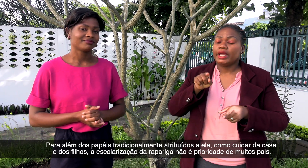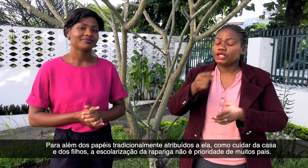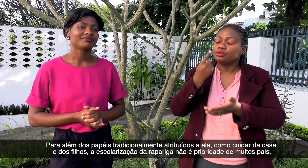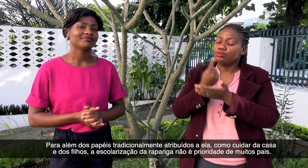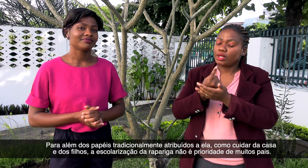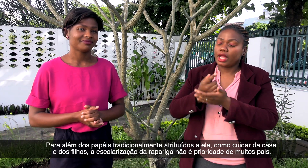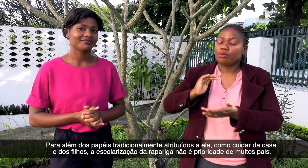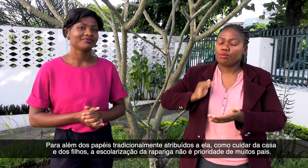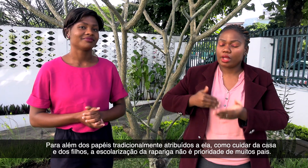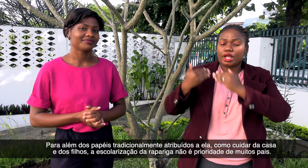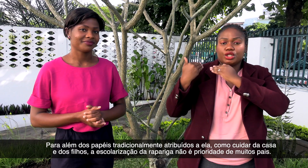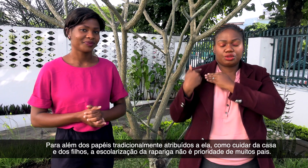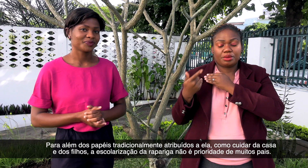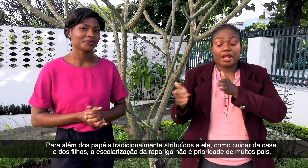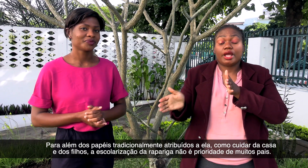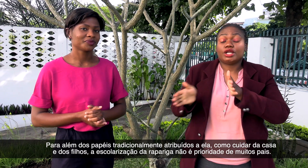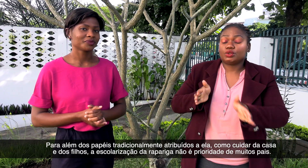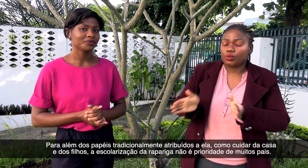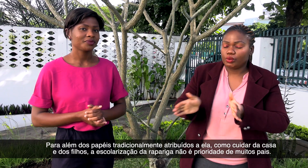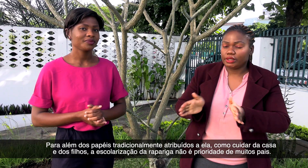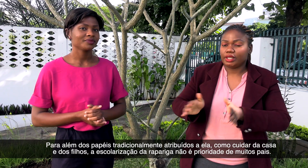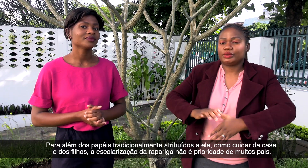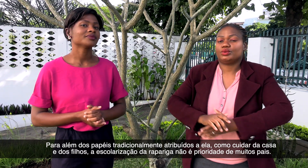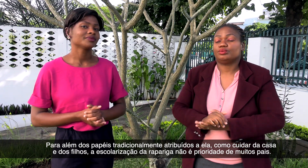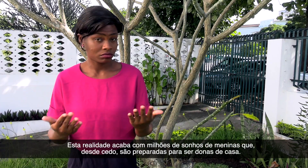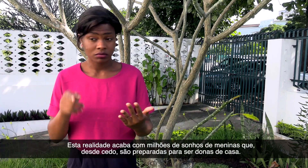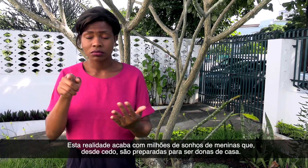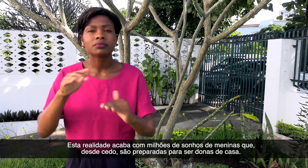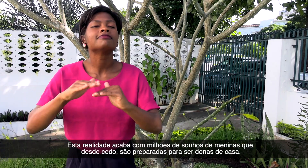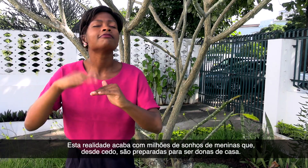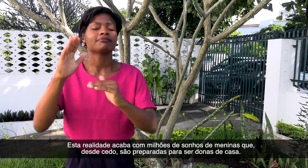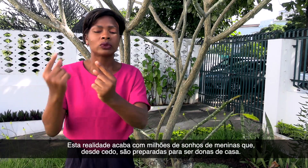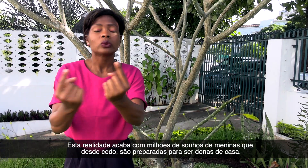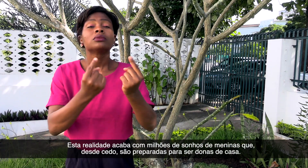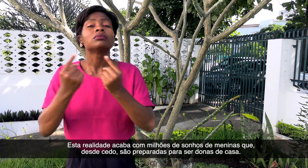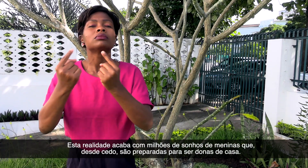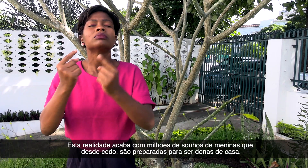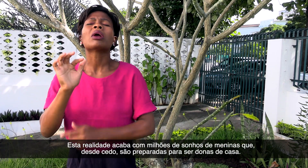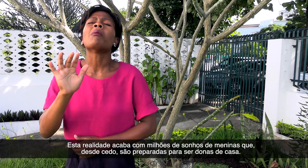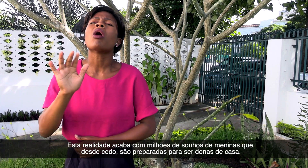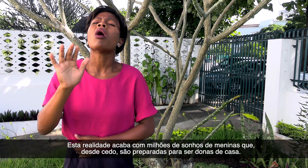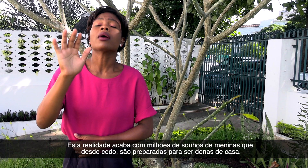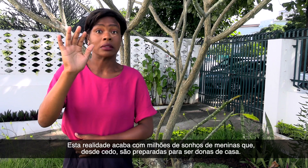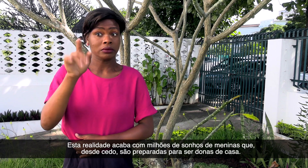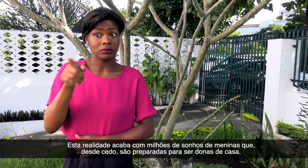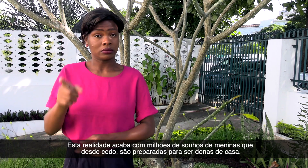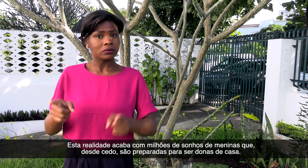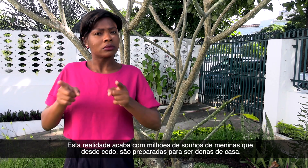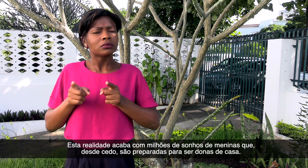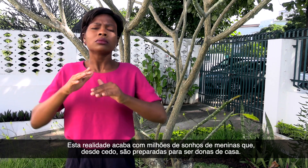escolarização da rapariga não é prioridade para muitos pais. Esta realidade acaba com milhões de sonhos de meninas que desde